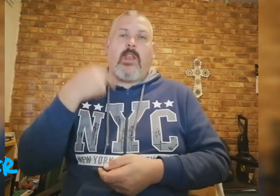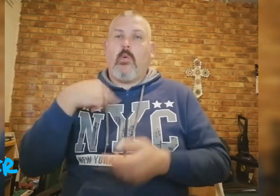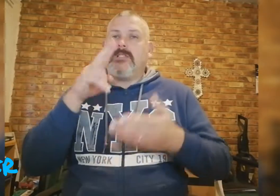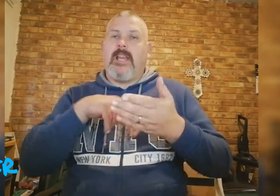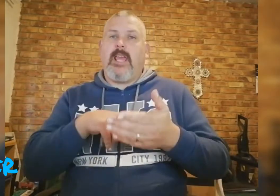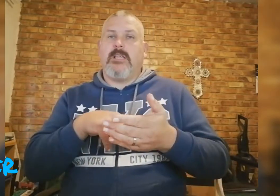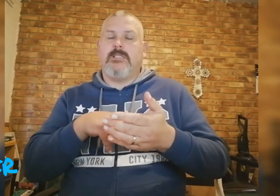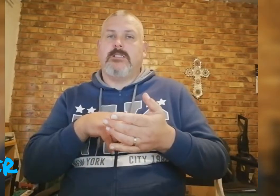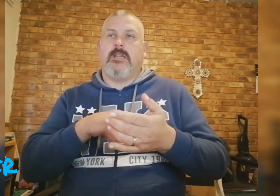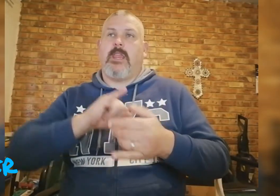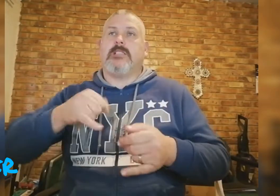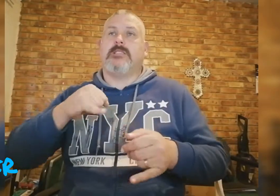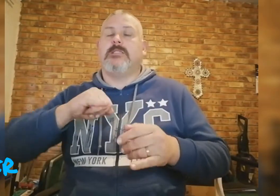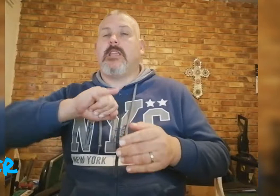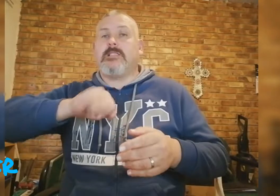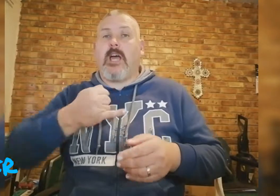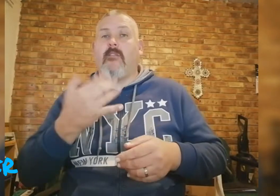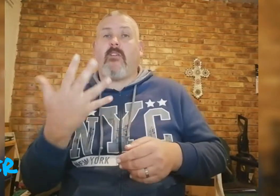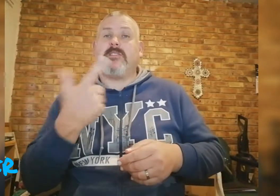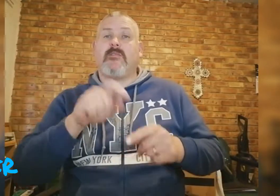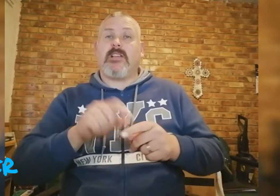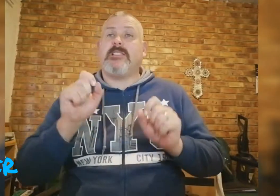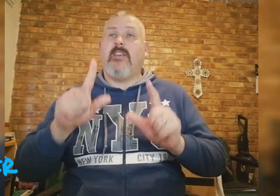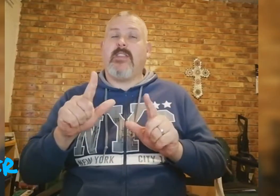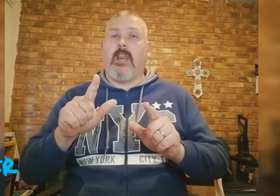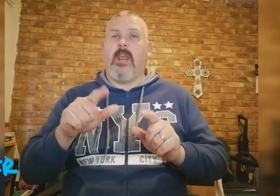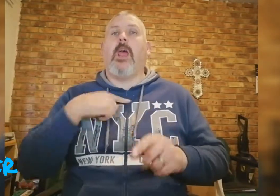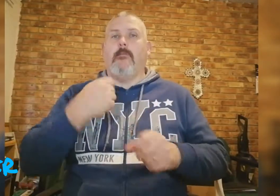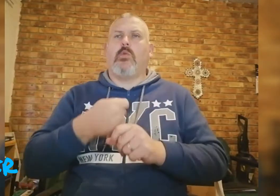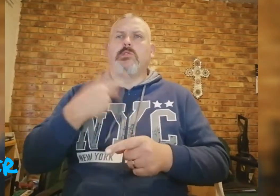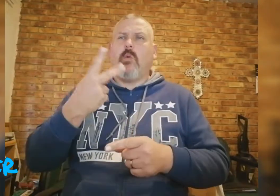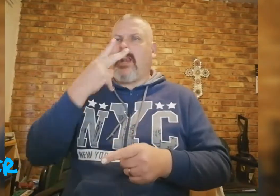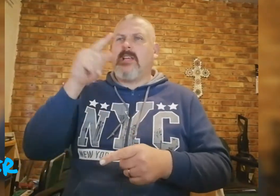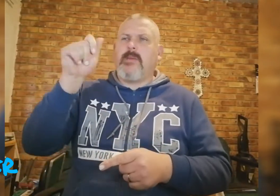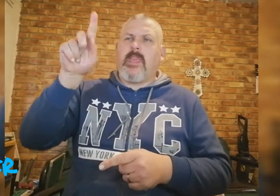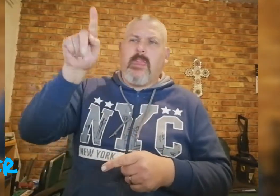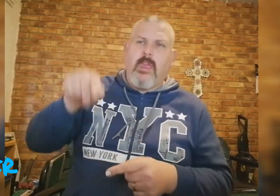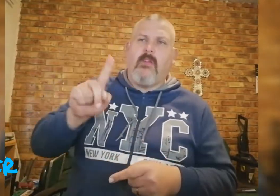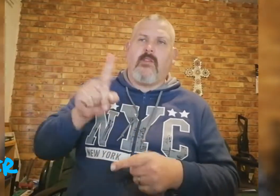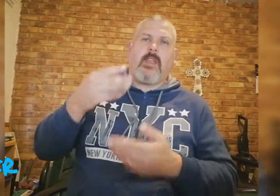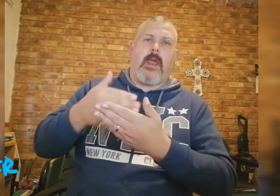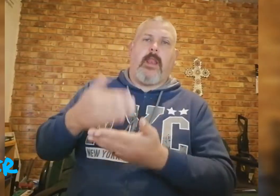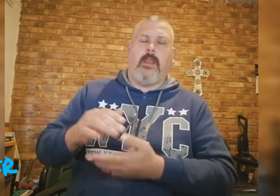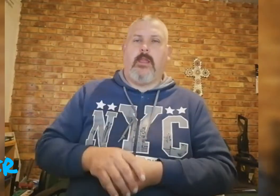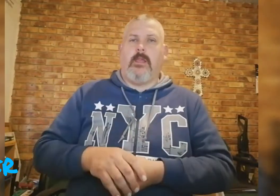wanneer ons leer is Jesaja 55 vers 17 moet ons ook lees bykie van aan.